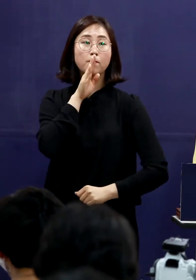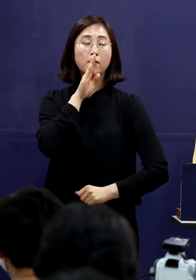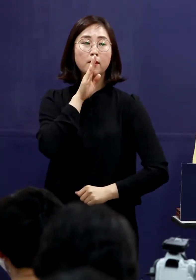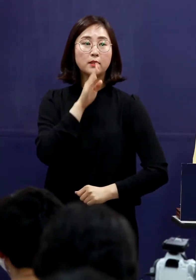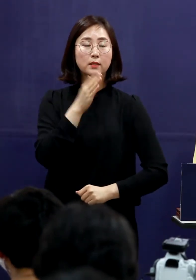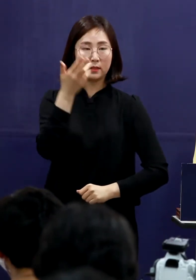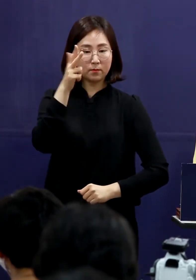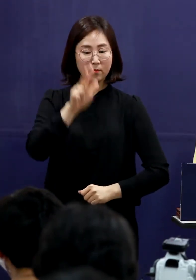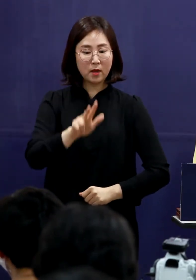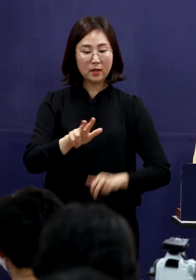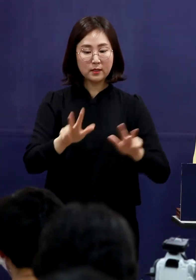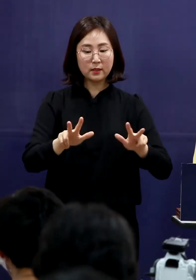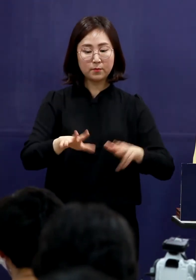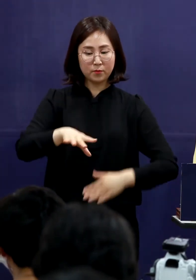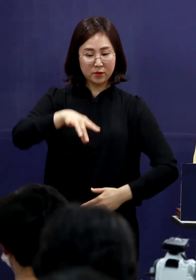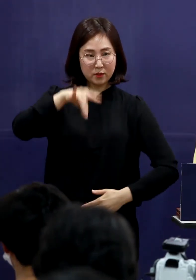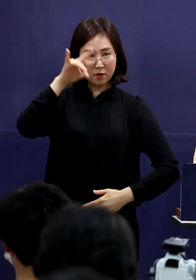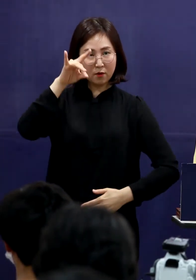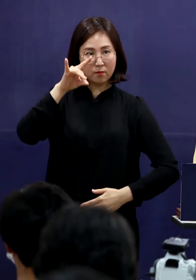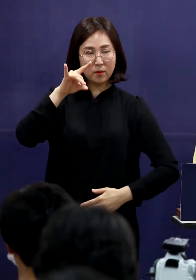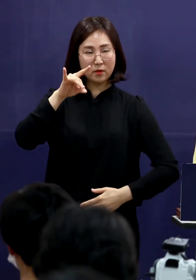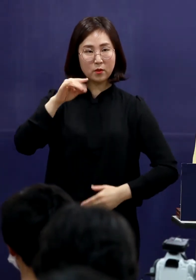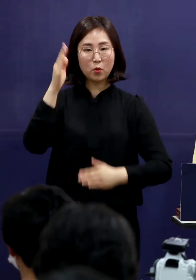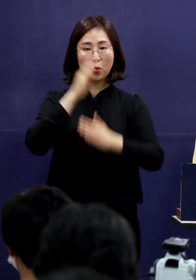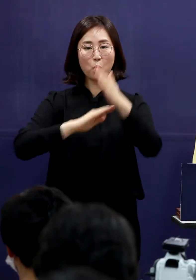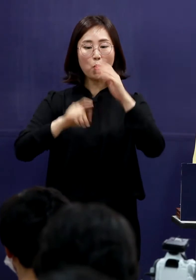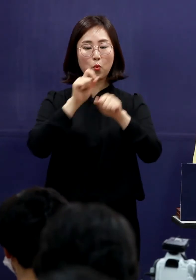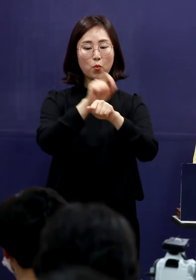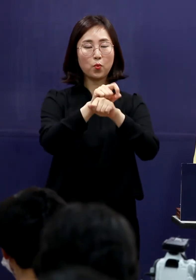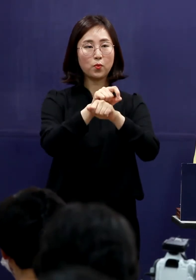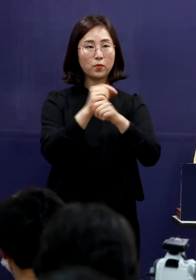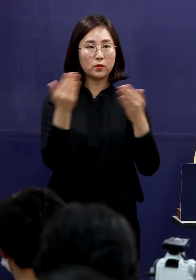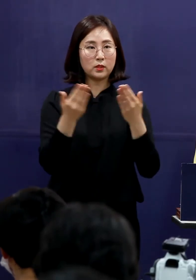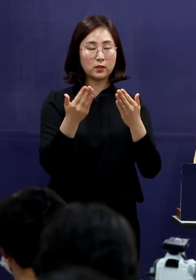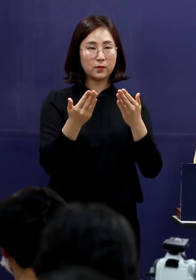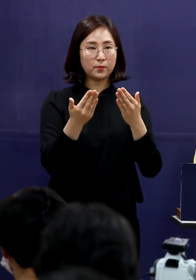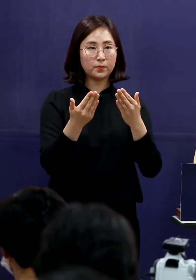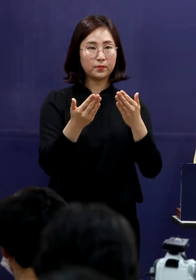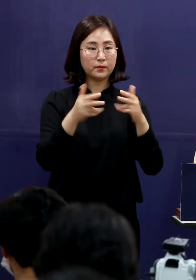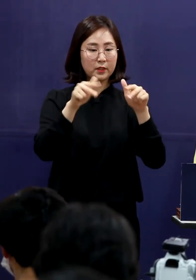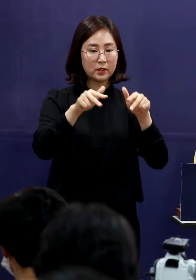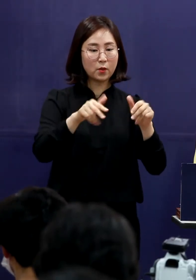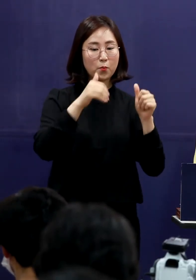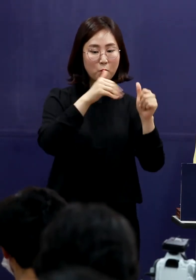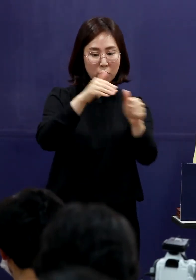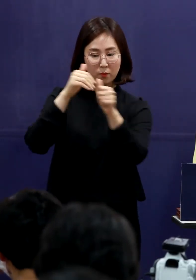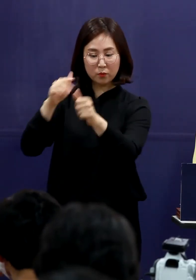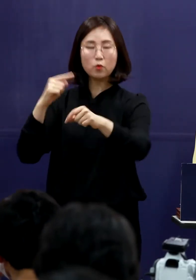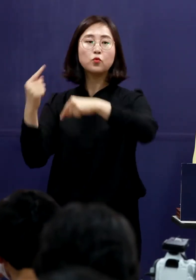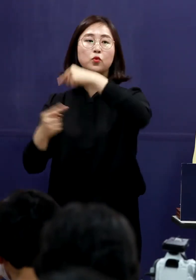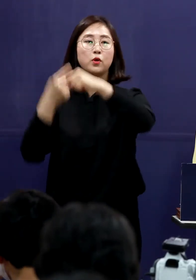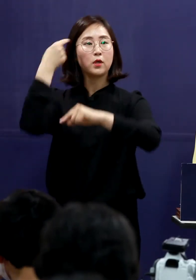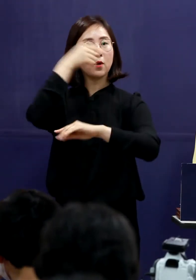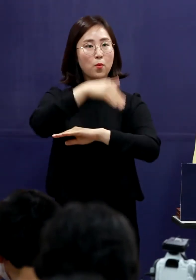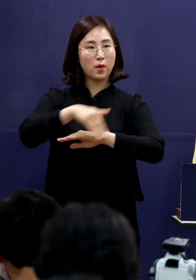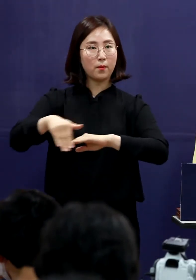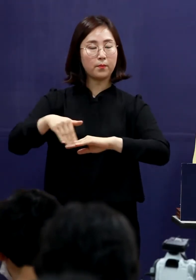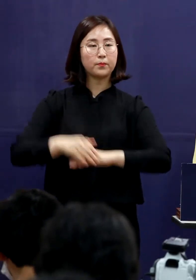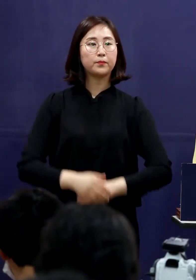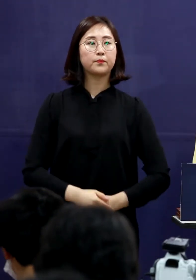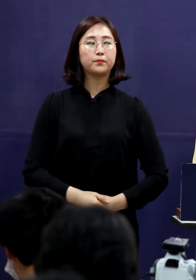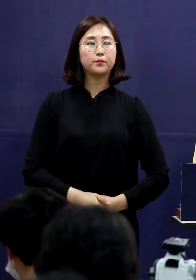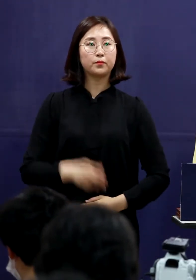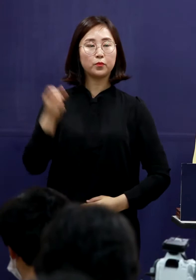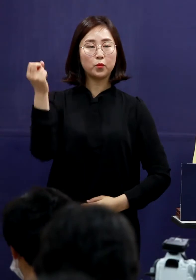일단 공무원들이 중심이 돼가지고 운영을 하는 그런 방식으로 지금 생각을 하고 있고요.